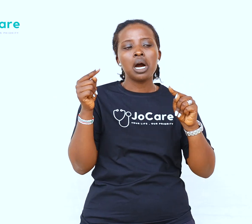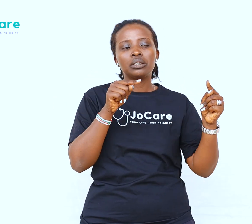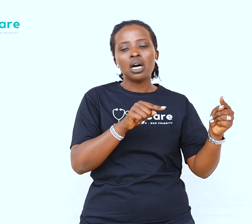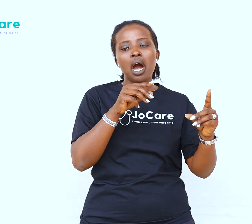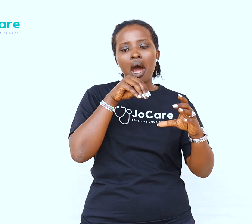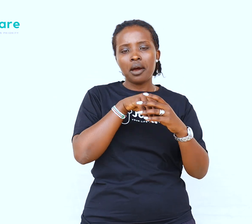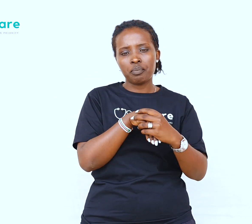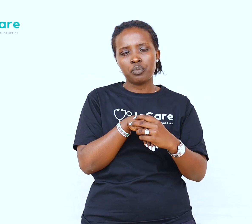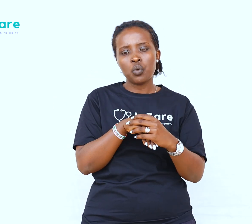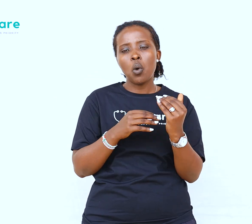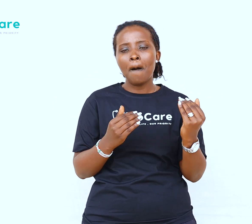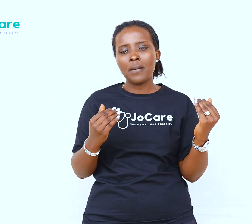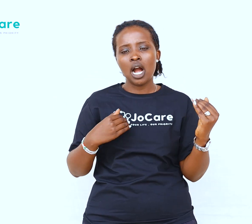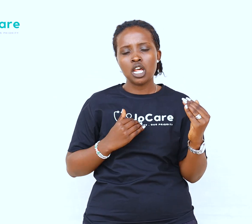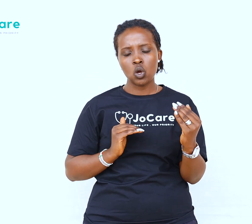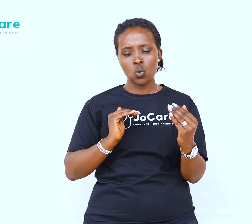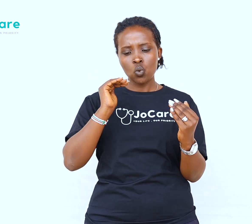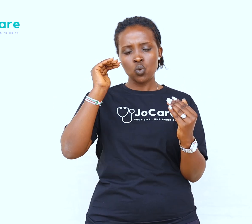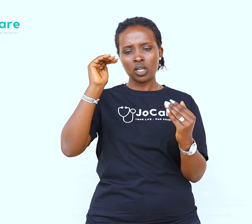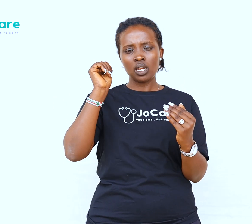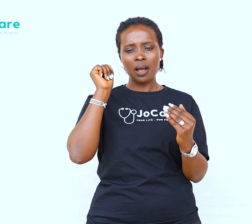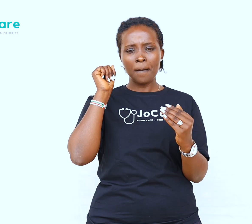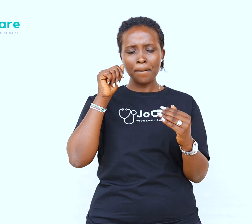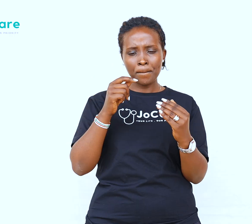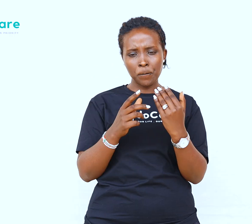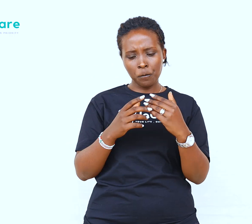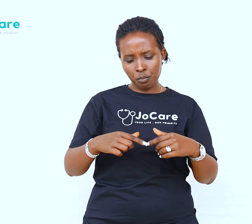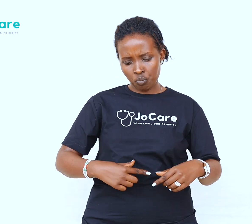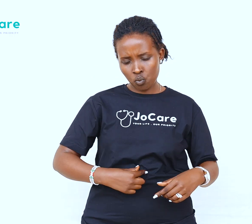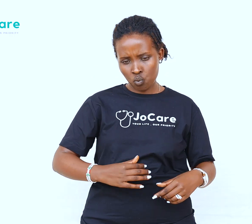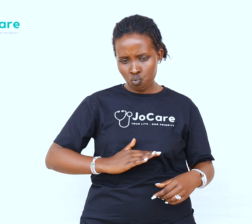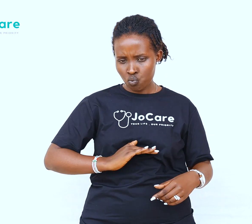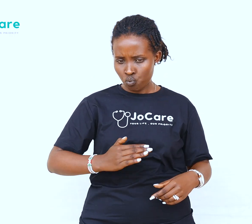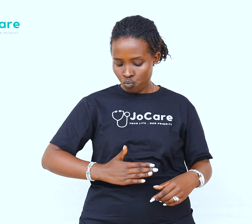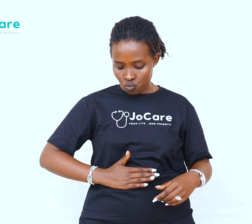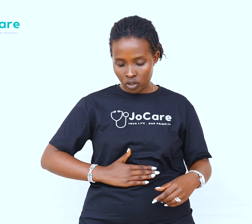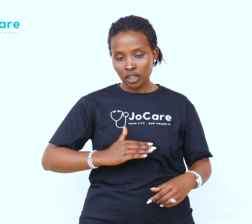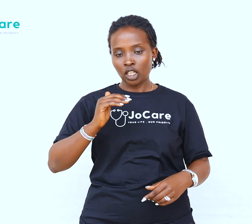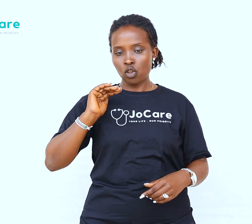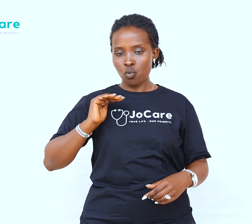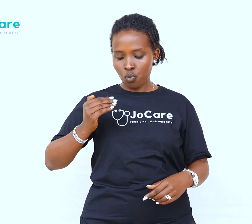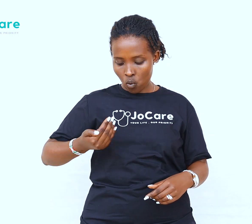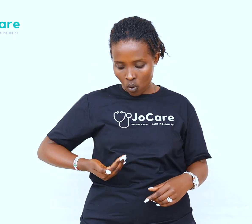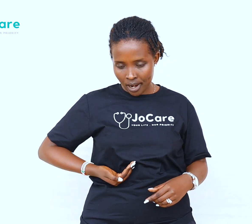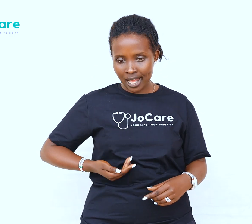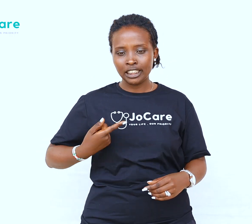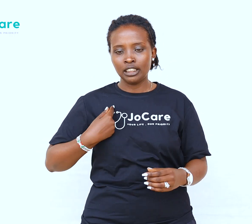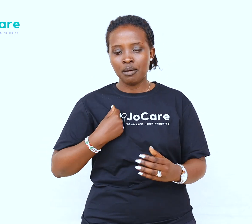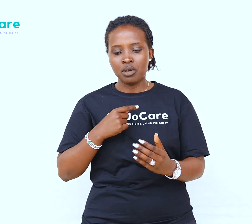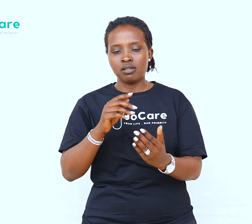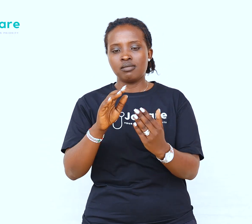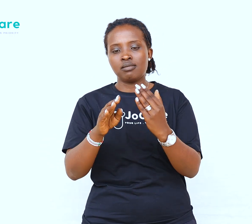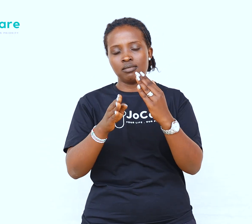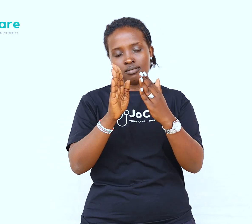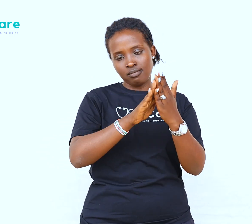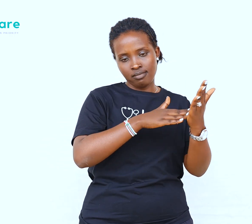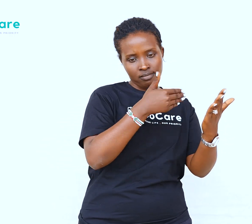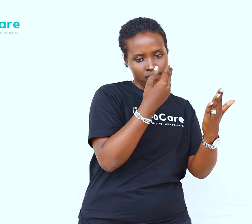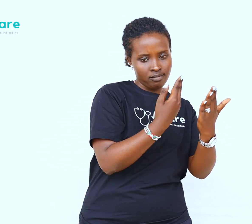azabamo, umwana ukurira mu nda muri nyababyeyi y'umugore azabamo, birasenyuka. Iyo bisenyutse